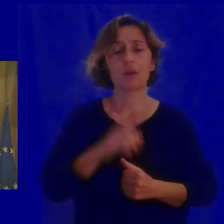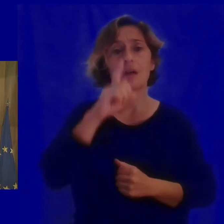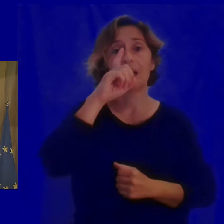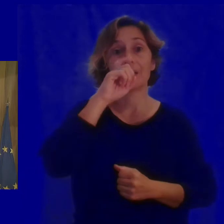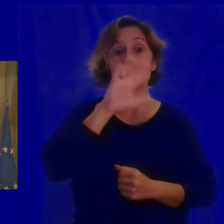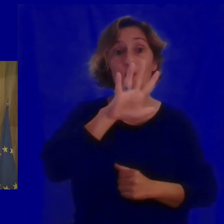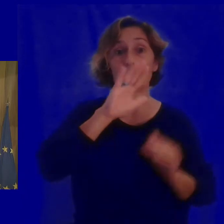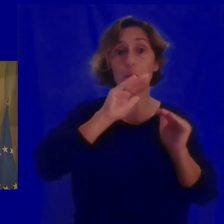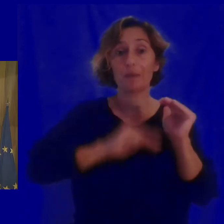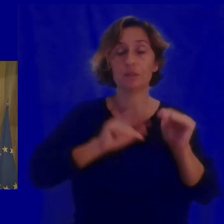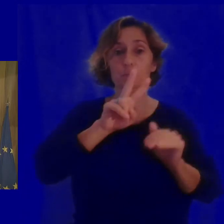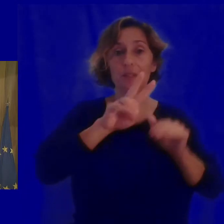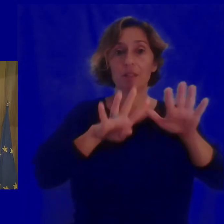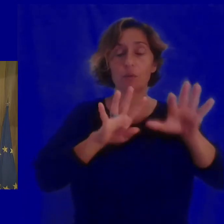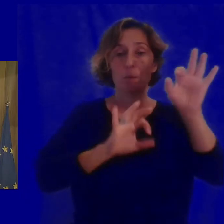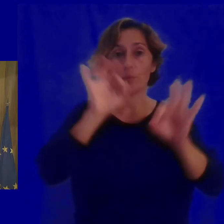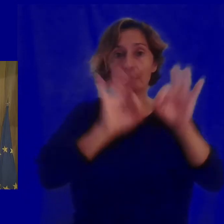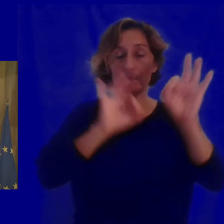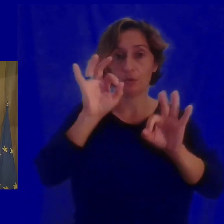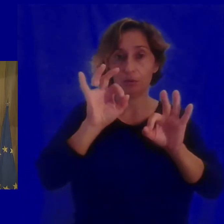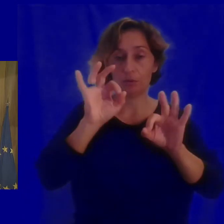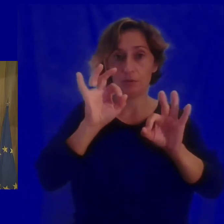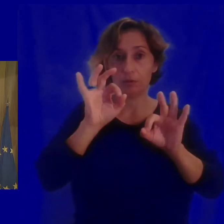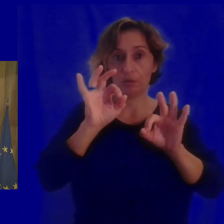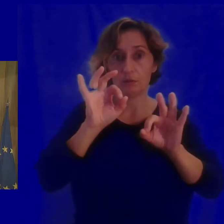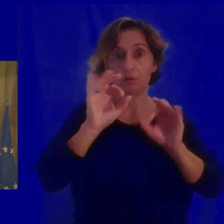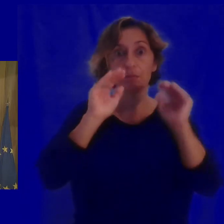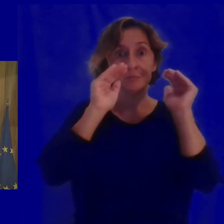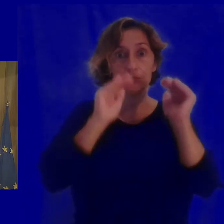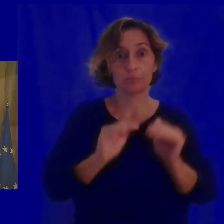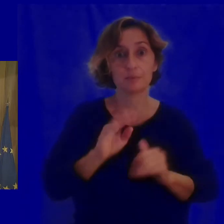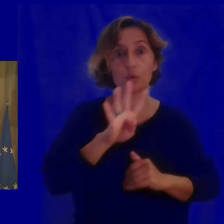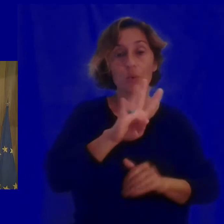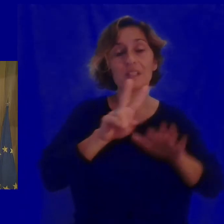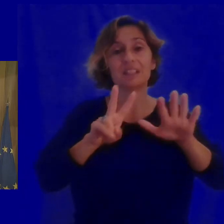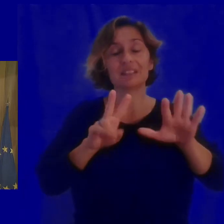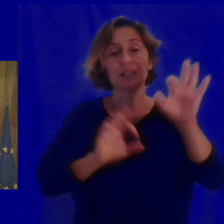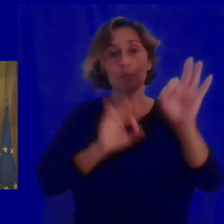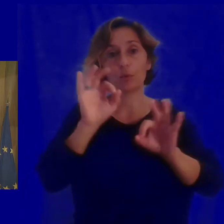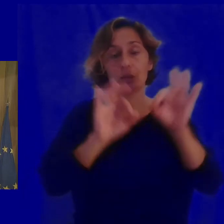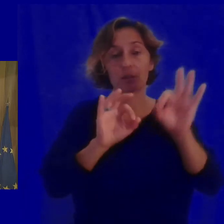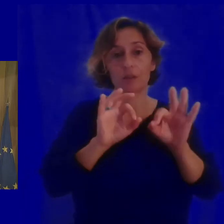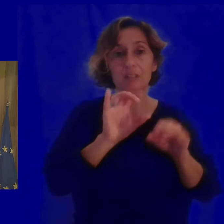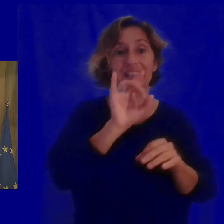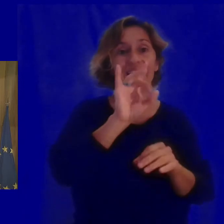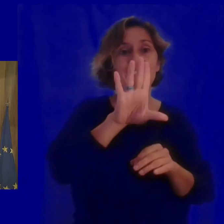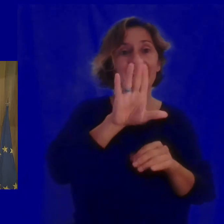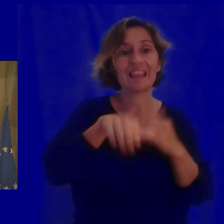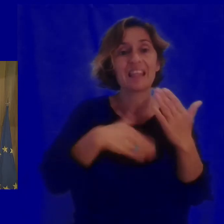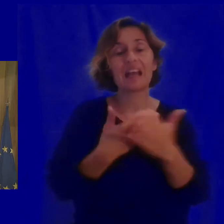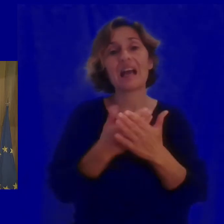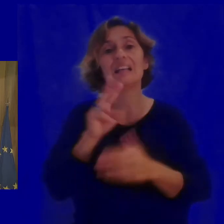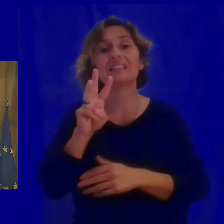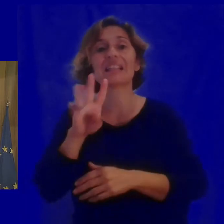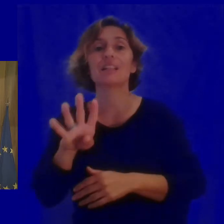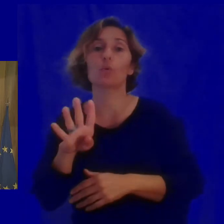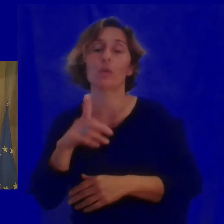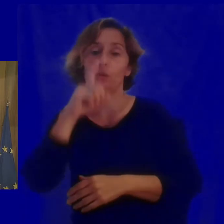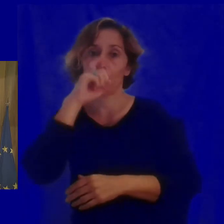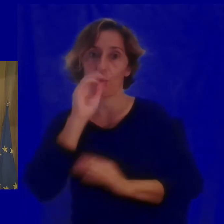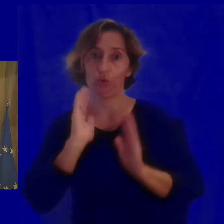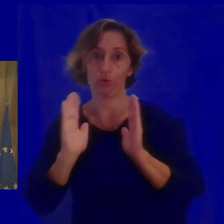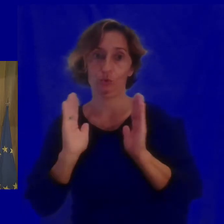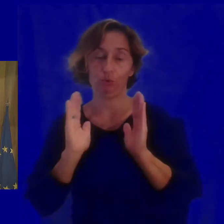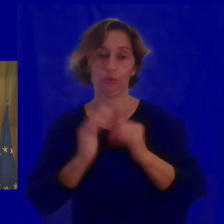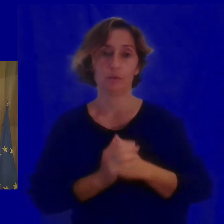5 años hasta un 47%, que ha sido la máxima en el grupo de 15 a 34 años.